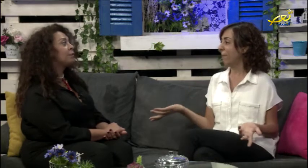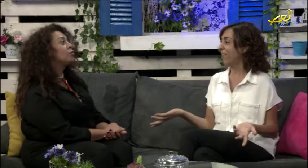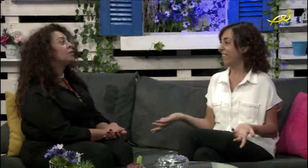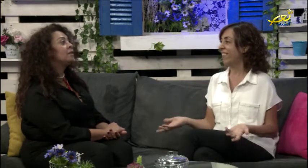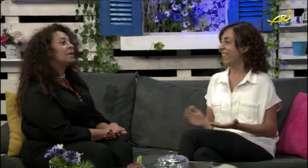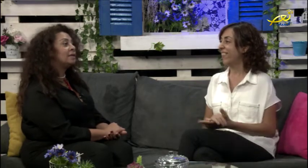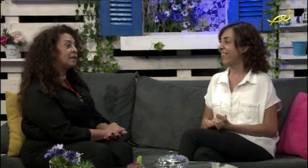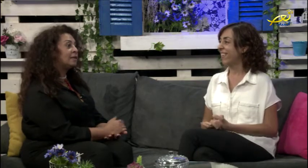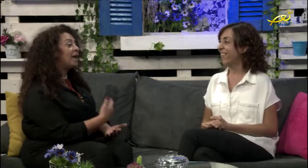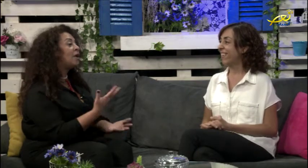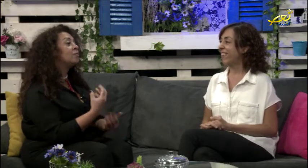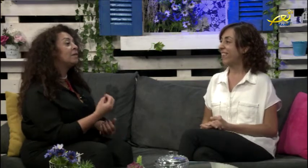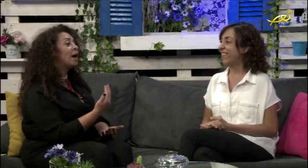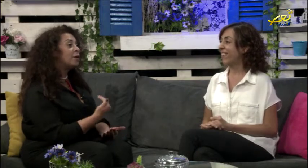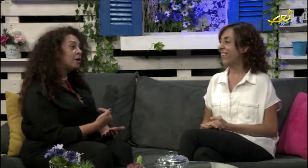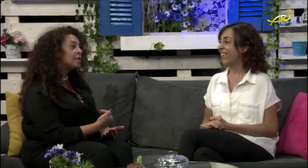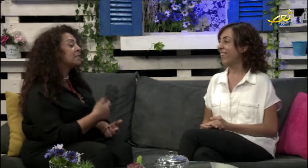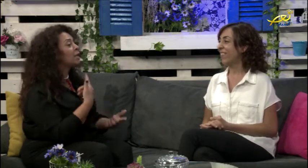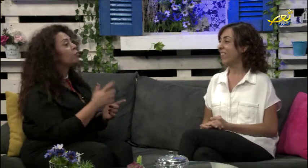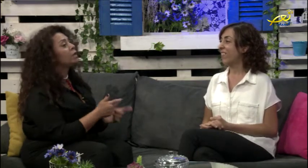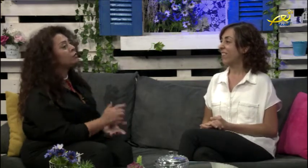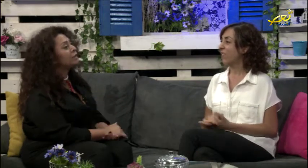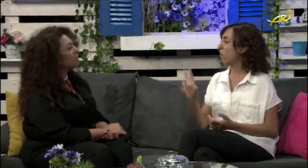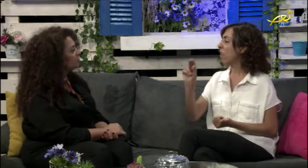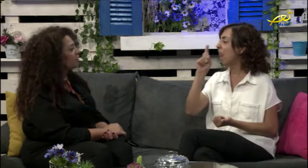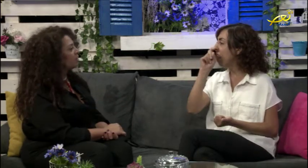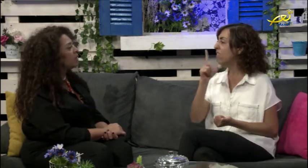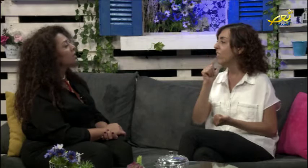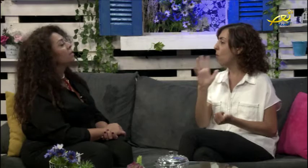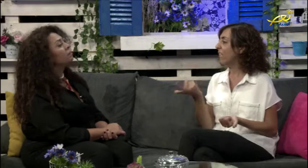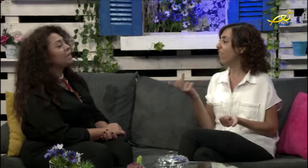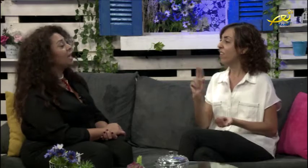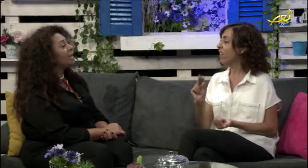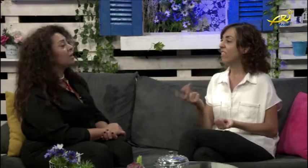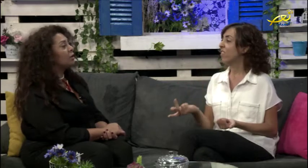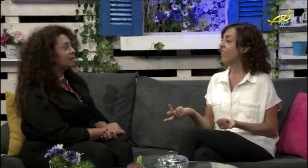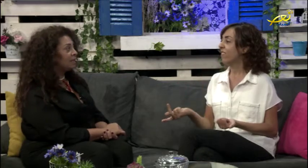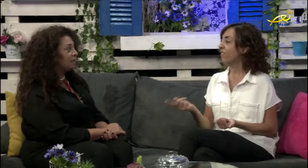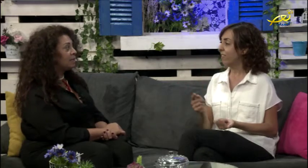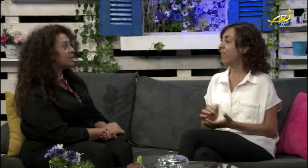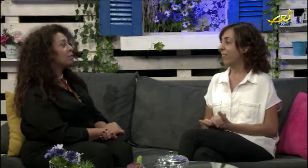بيكون التعلم تبعها ناقص لو ما لغة الإشارة. مثل حيلا لغة تانية، إذا واحد